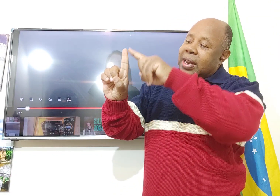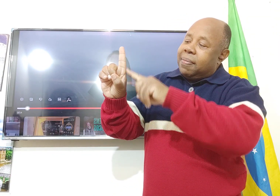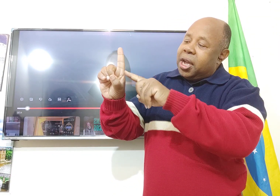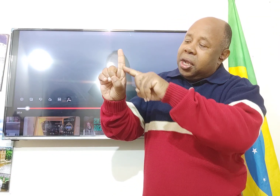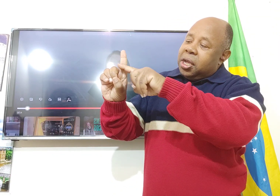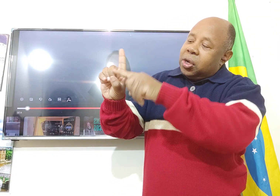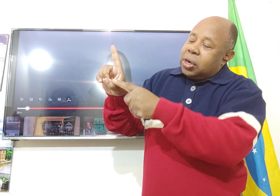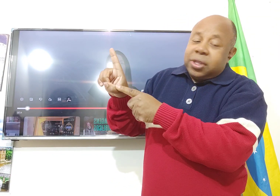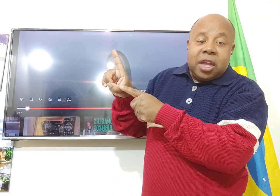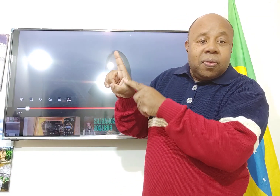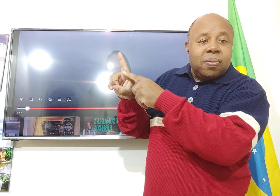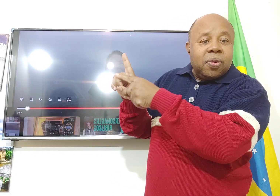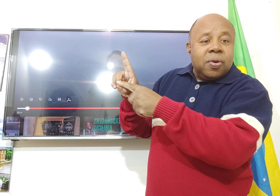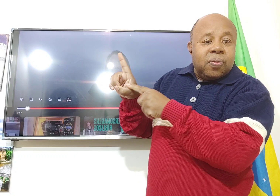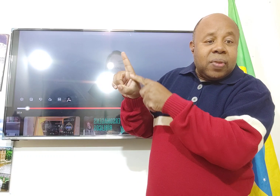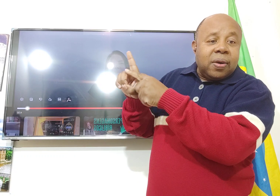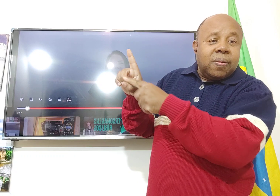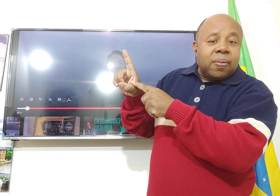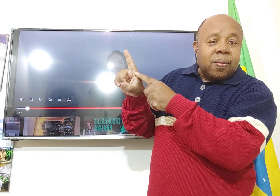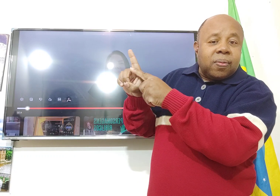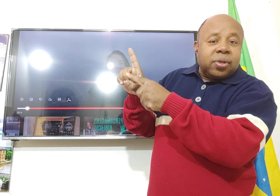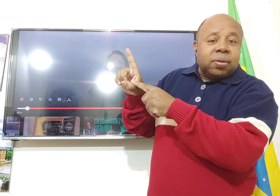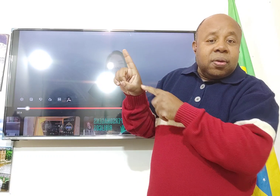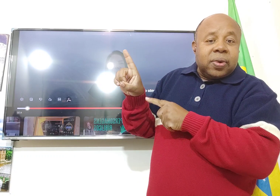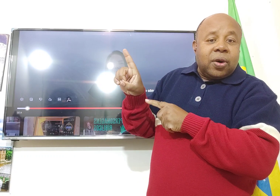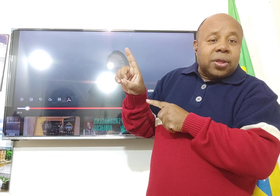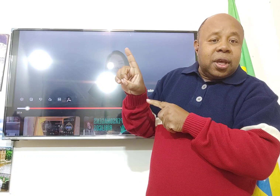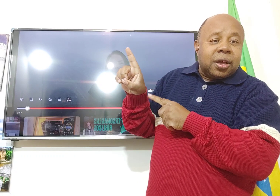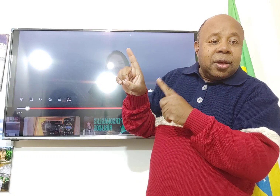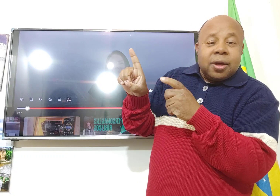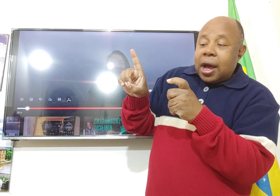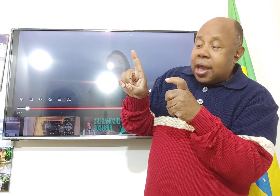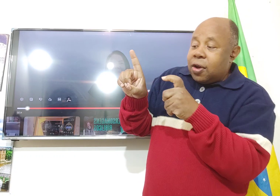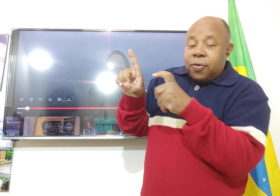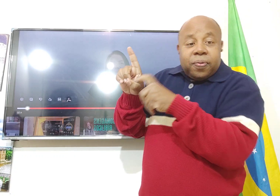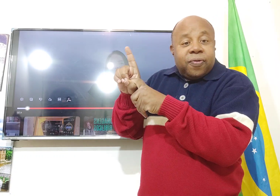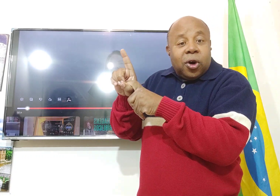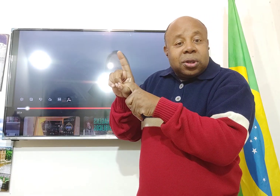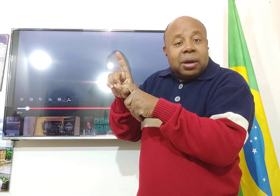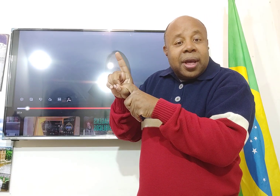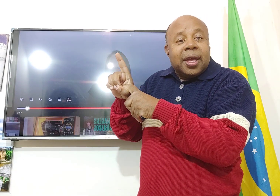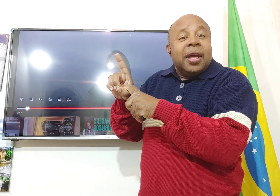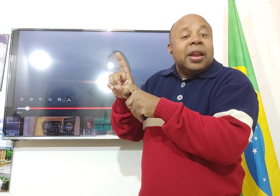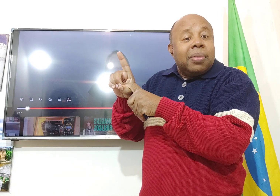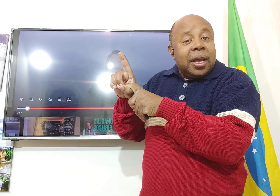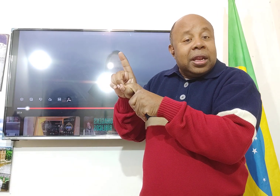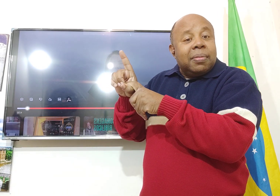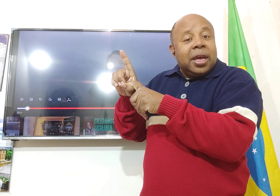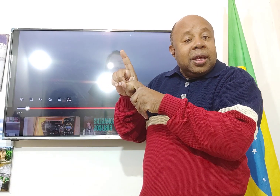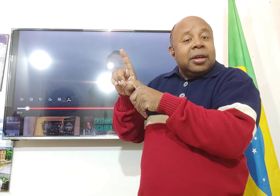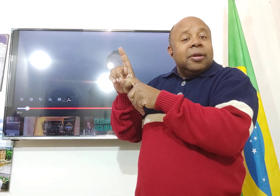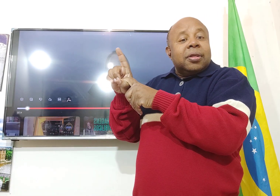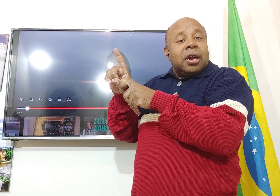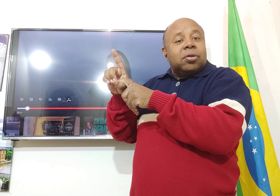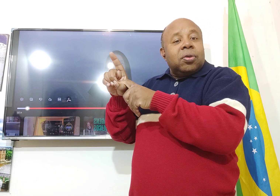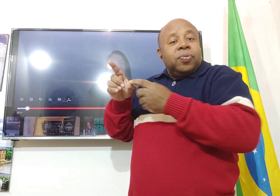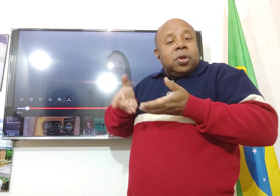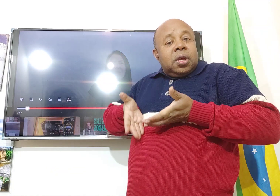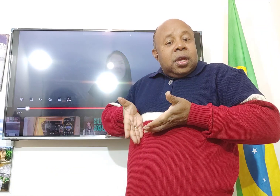da mãe. Eu já não tenho um negócio aqui. Aí eu volto da barriga da mãe, certo?